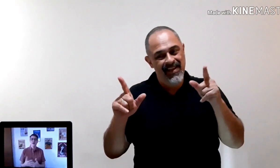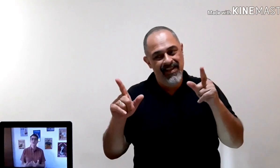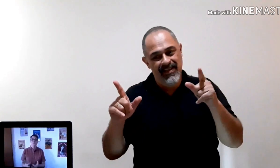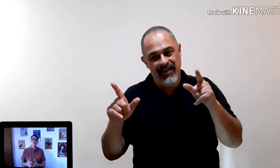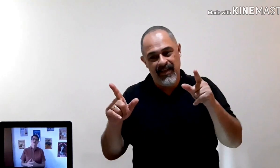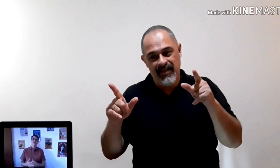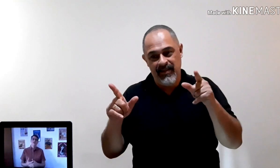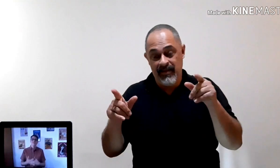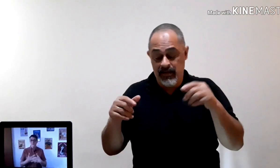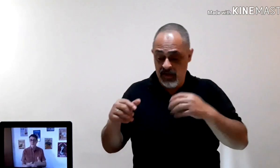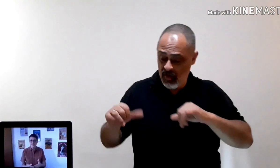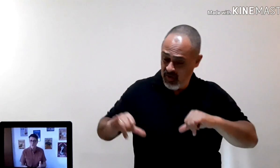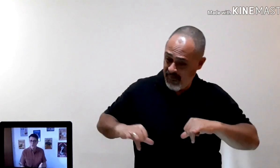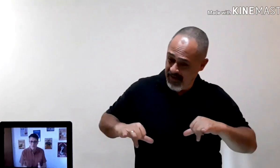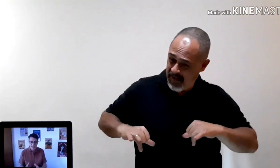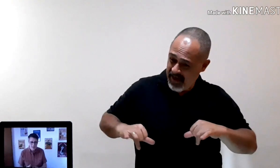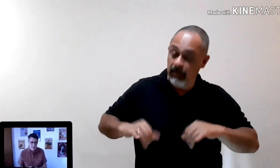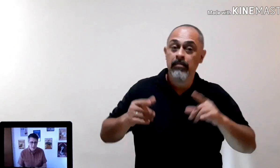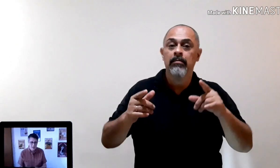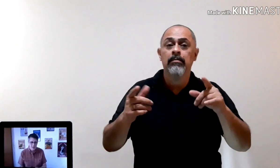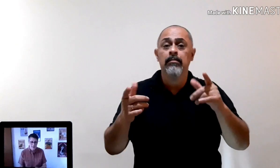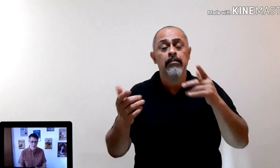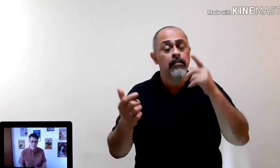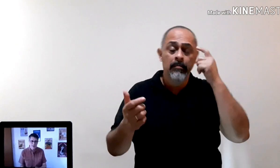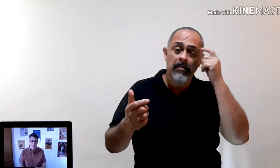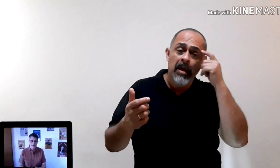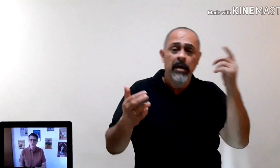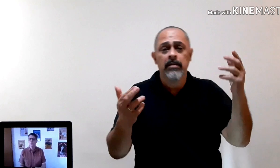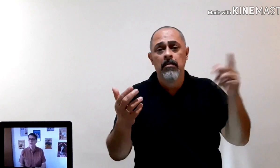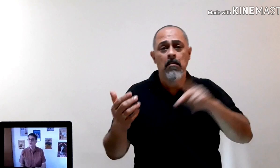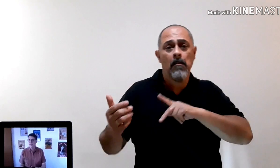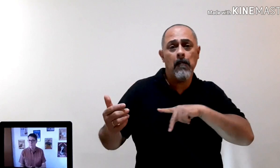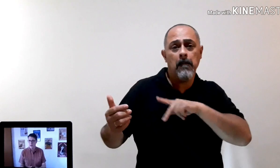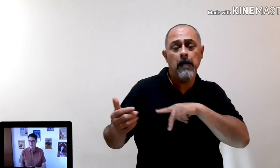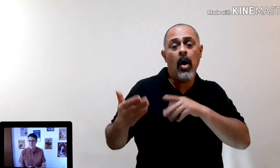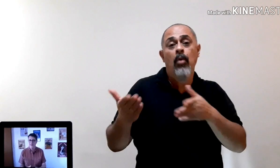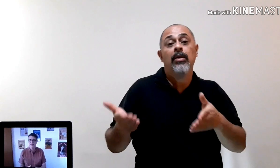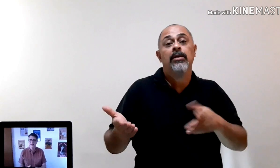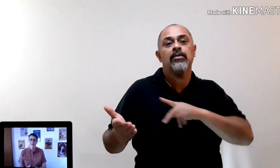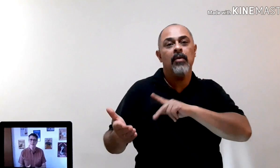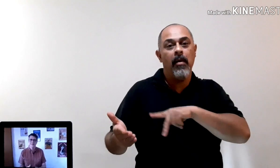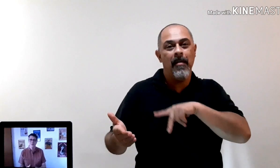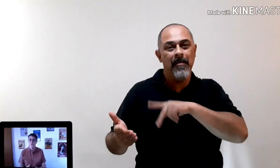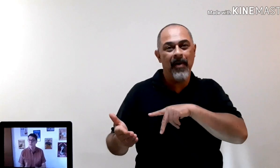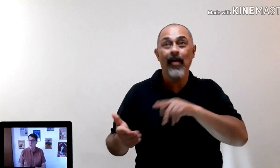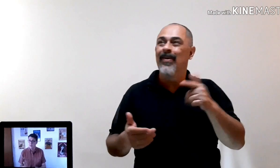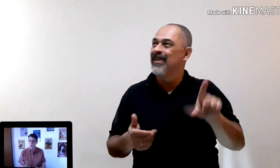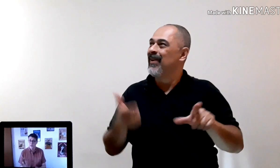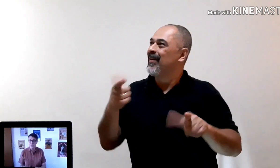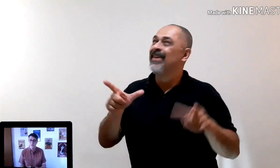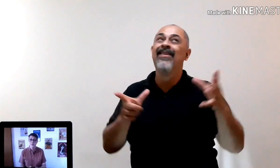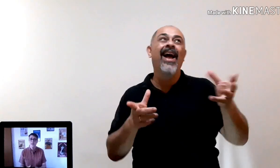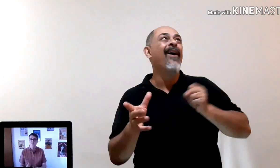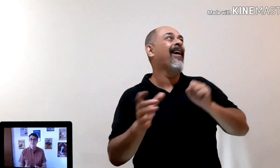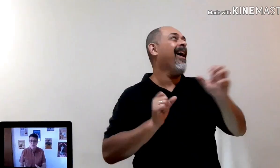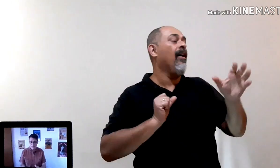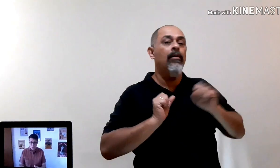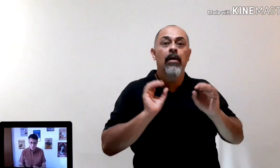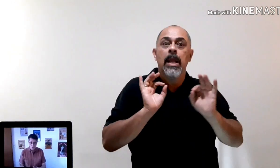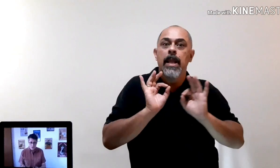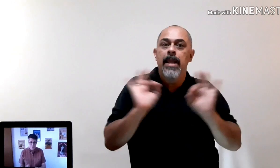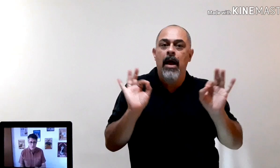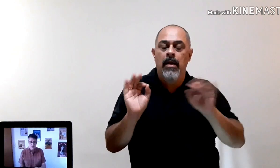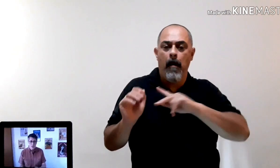material ou ganho físico, não é? A partir do momento que ele passa a ser um servo de Cristo, a